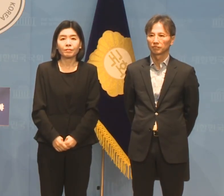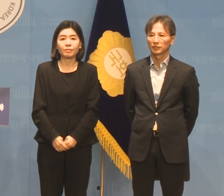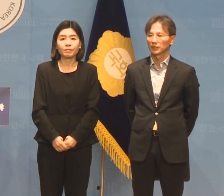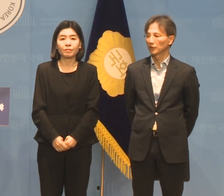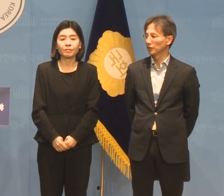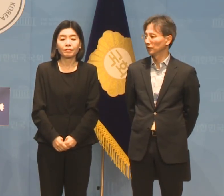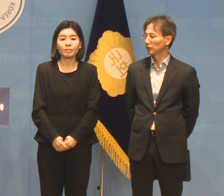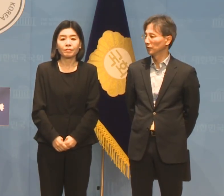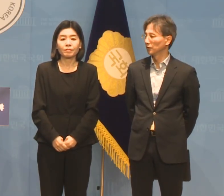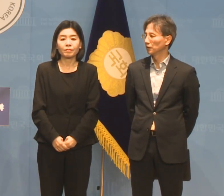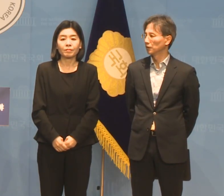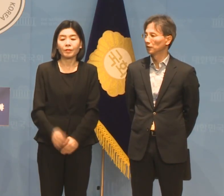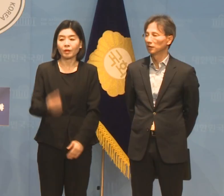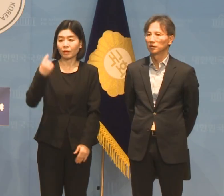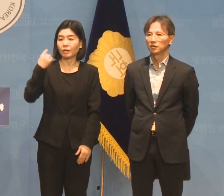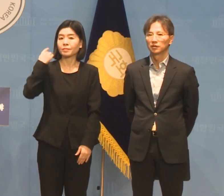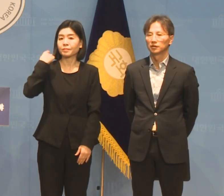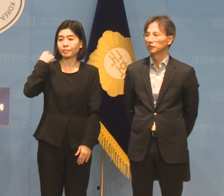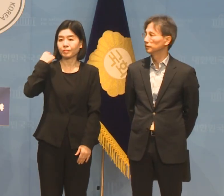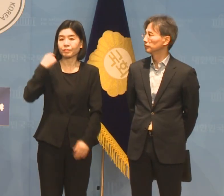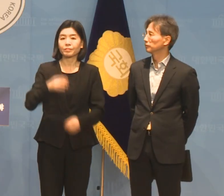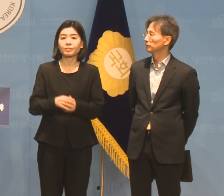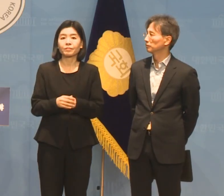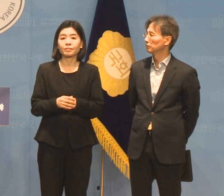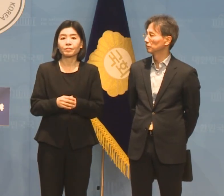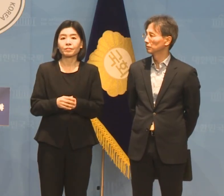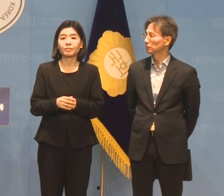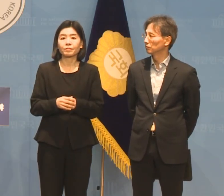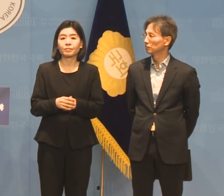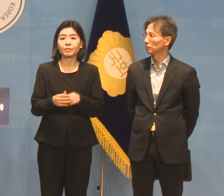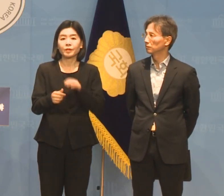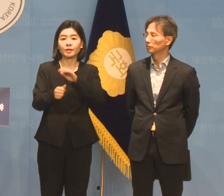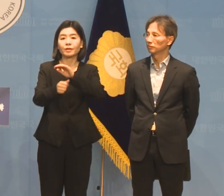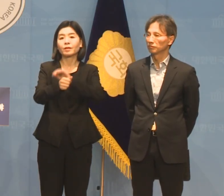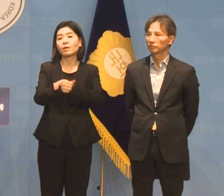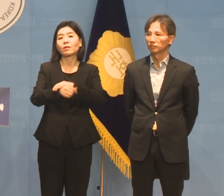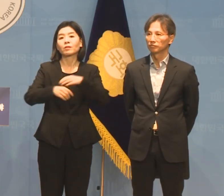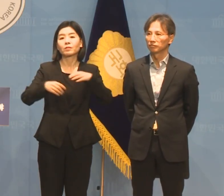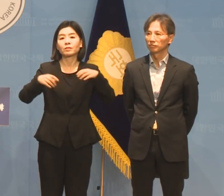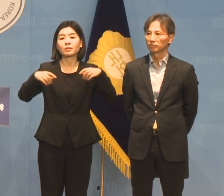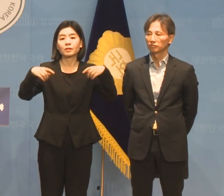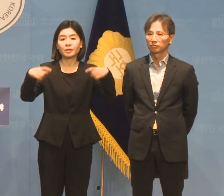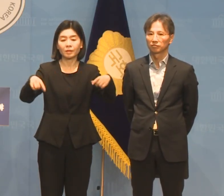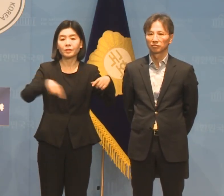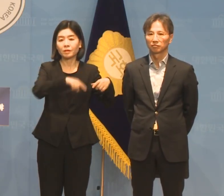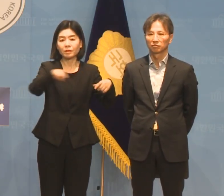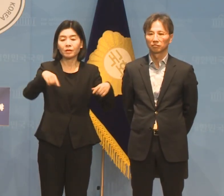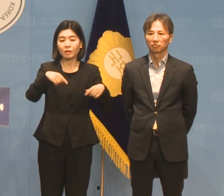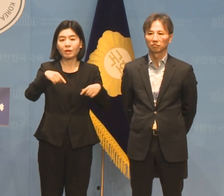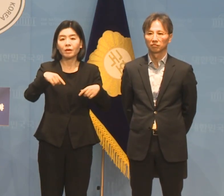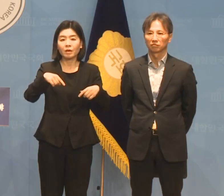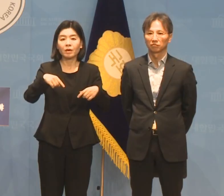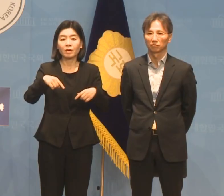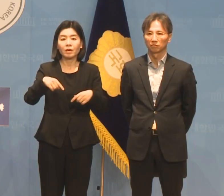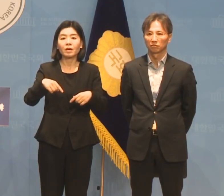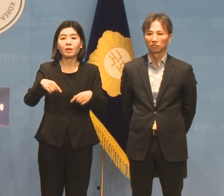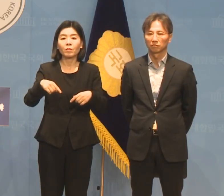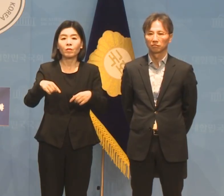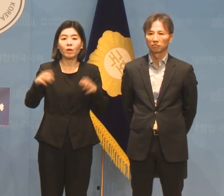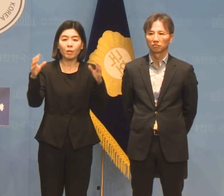어제 영남 지역 합동연설에 정견 발표에서도 말씀을